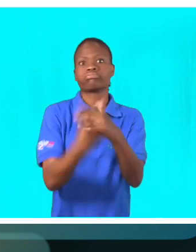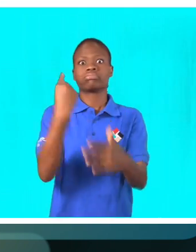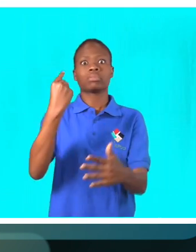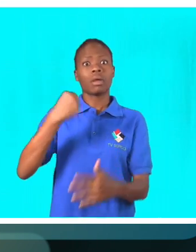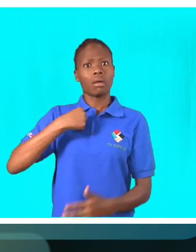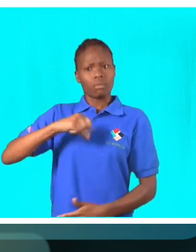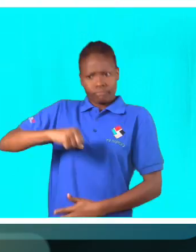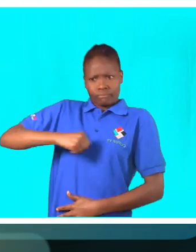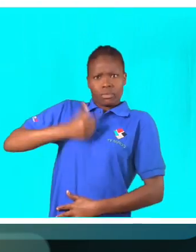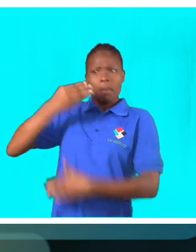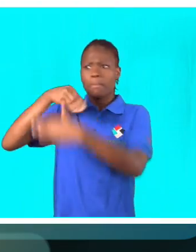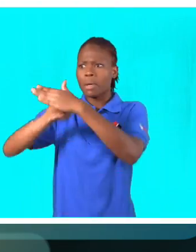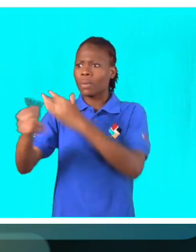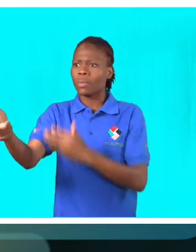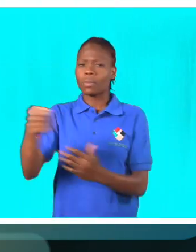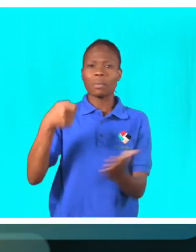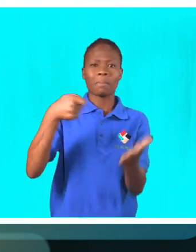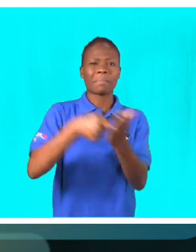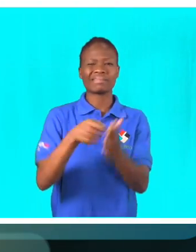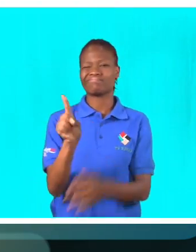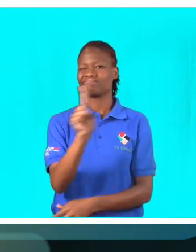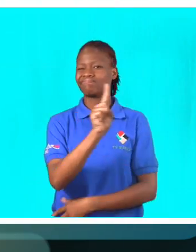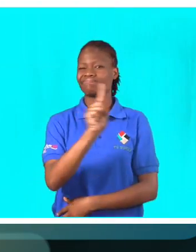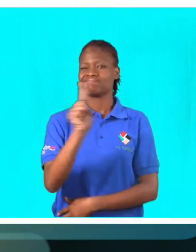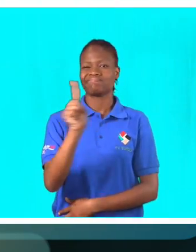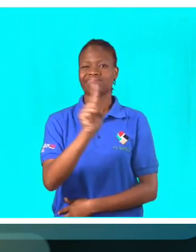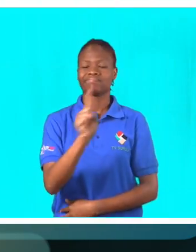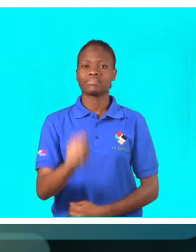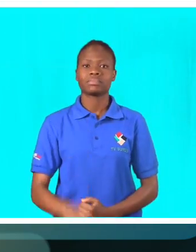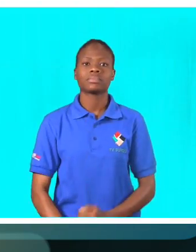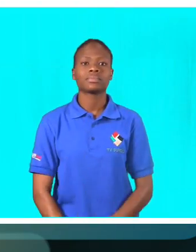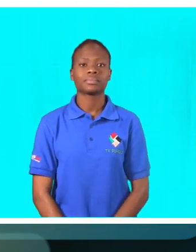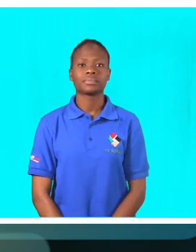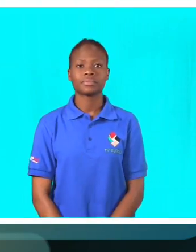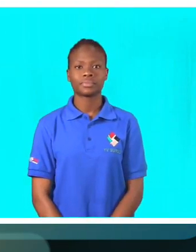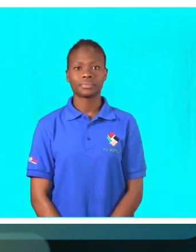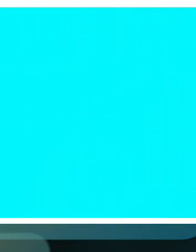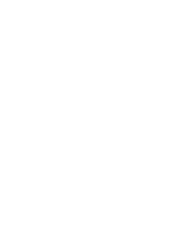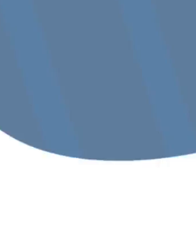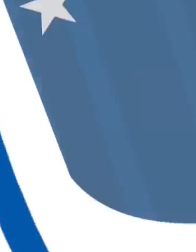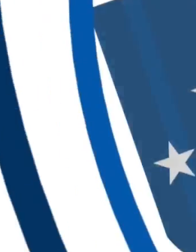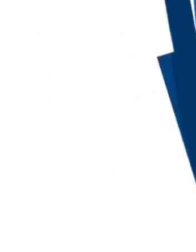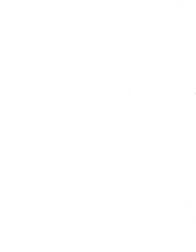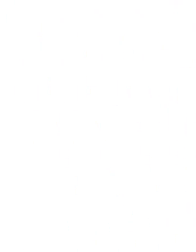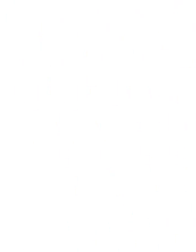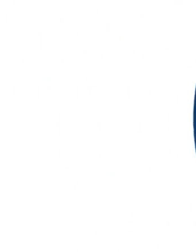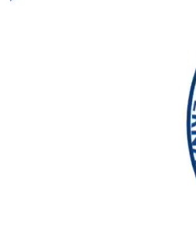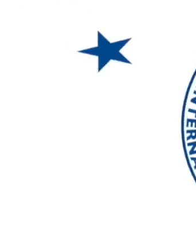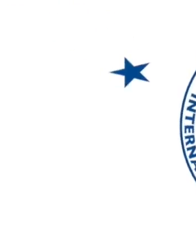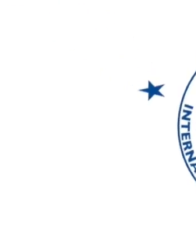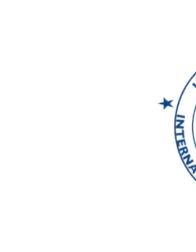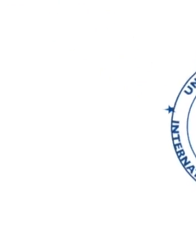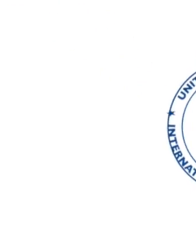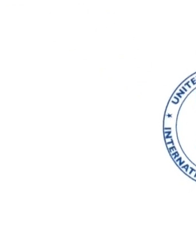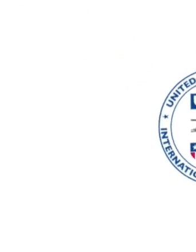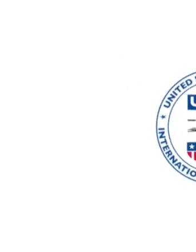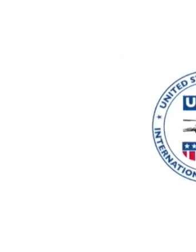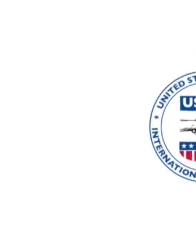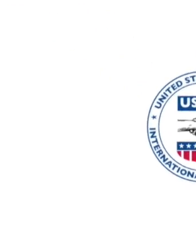resultantes de um ato danoso, sem com isso precisar de recorrer à sua conta bancária. Amém!